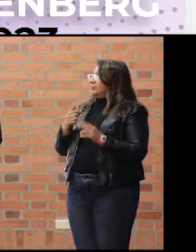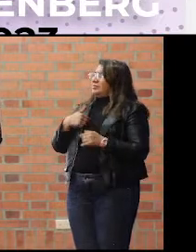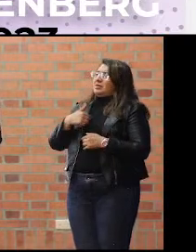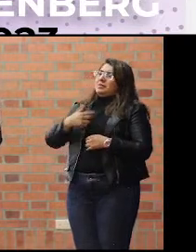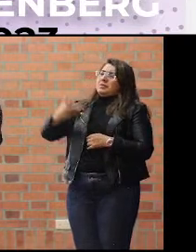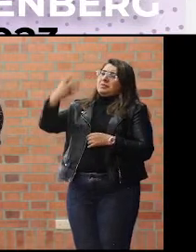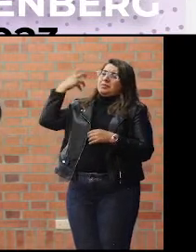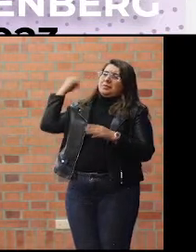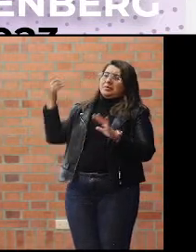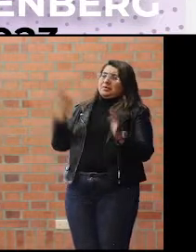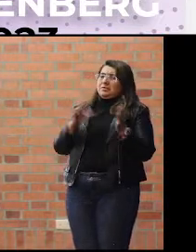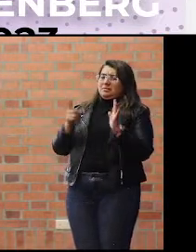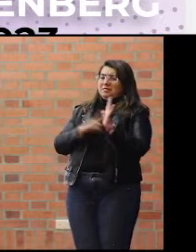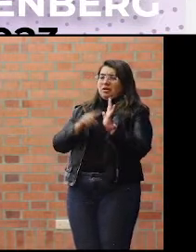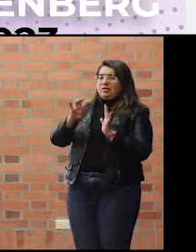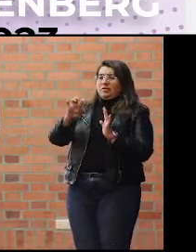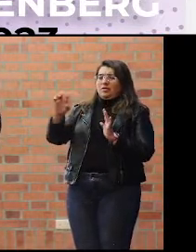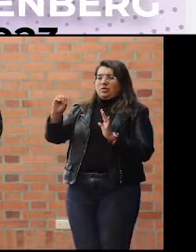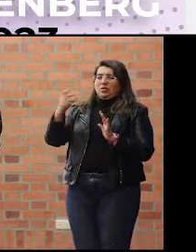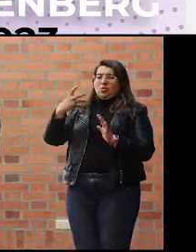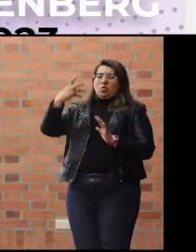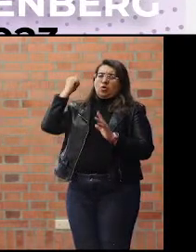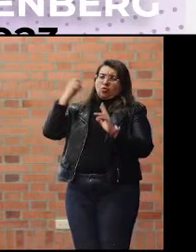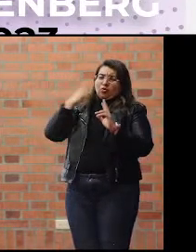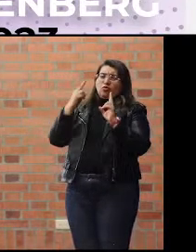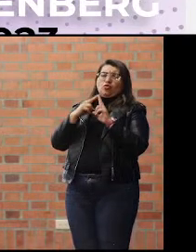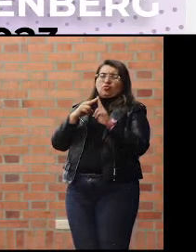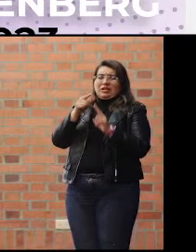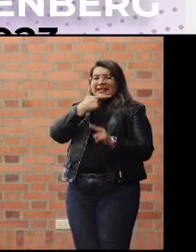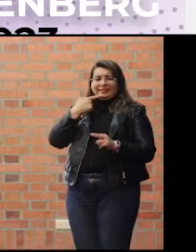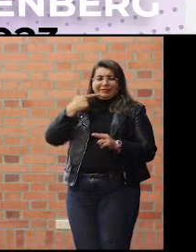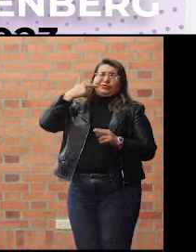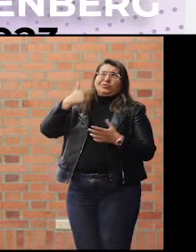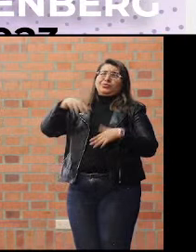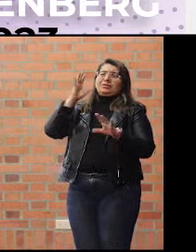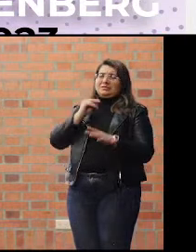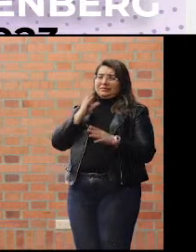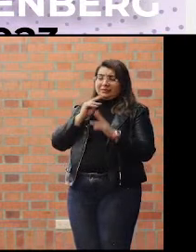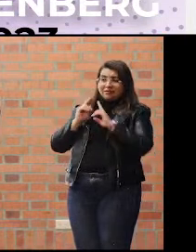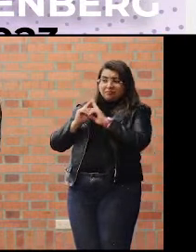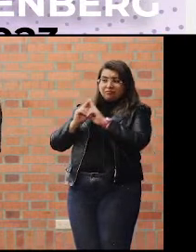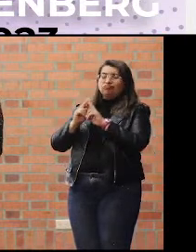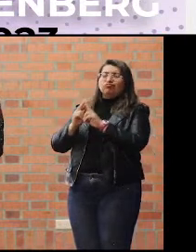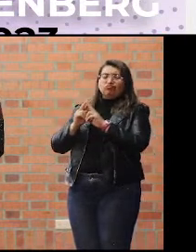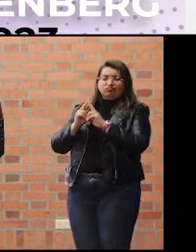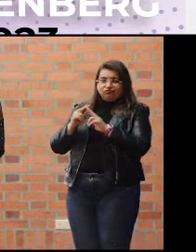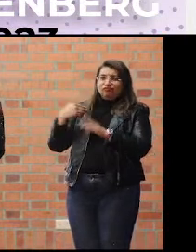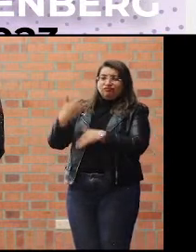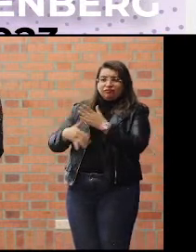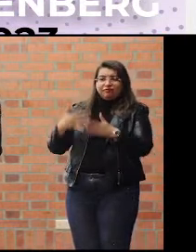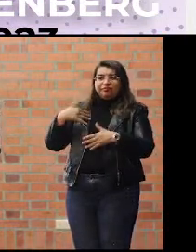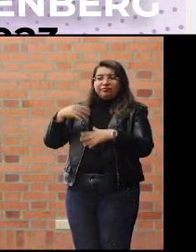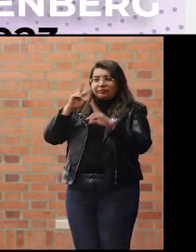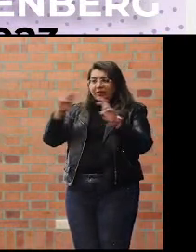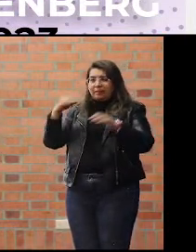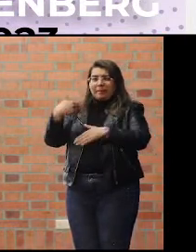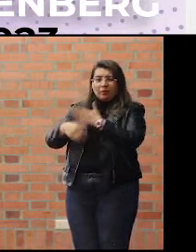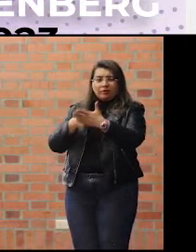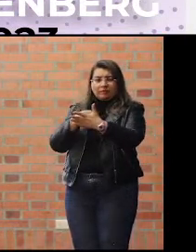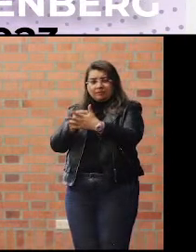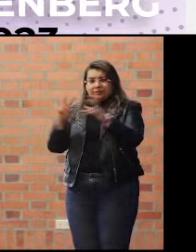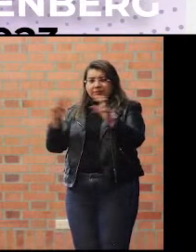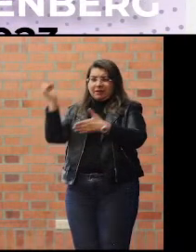A mediados de los años 90 por supuesto ya había oído hablar de ella por esa tremenda investigación sobre aborto a la cual hizo referencia